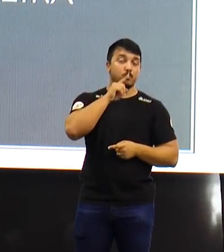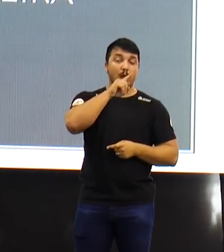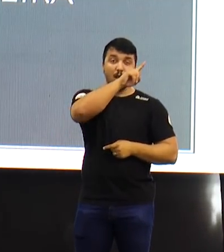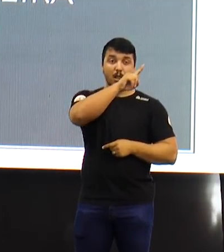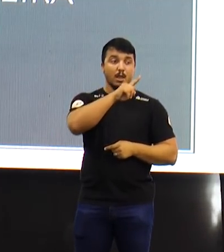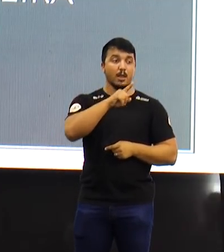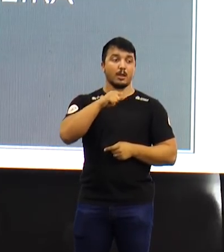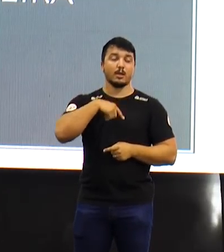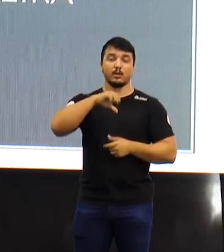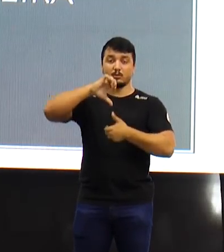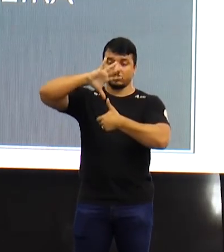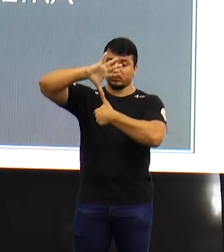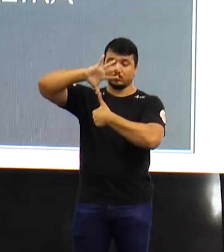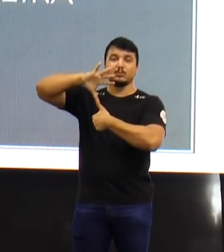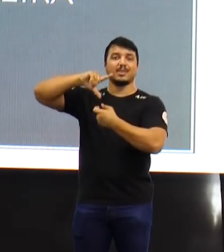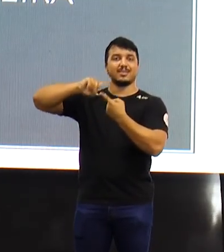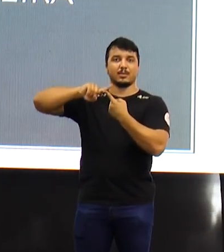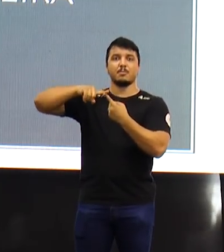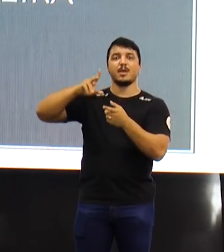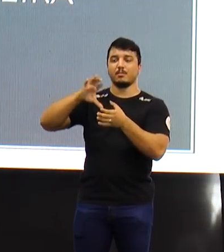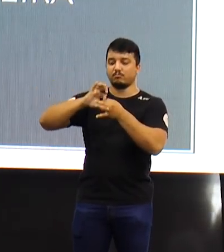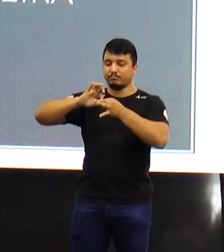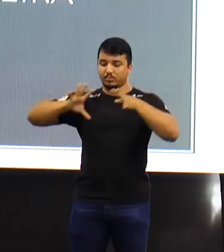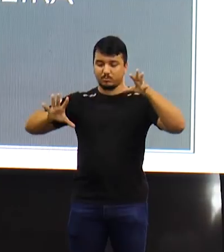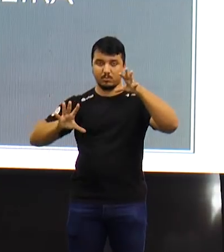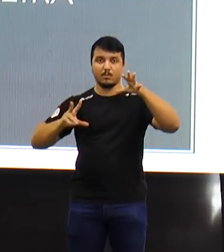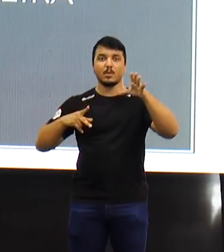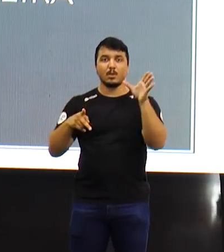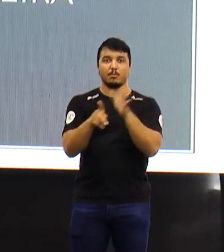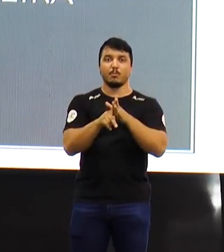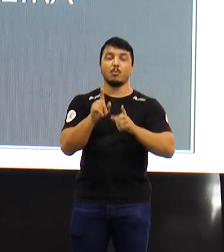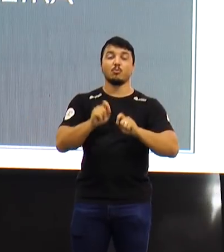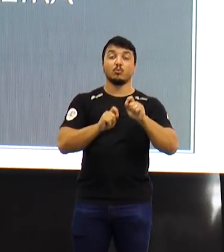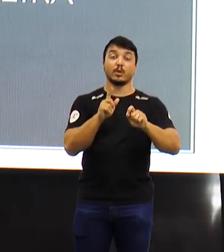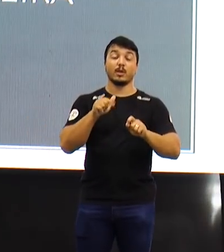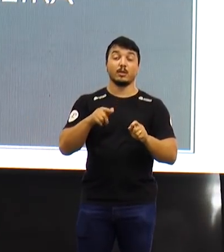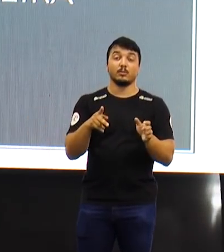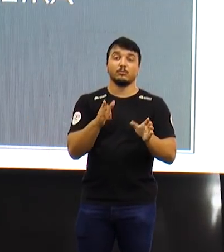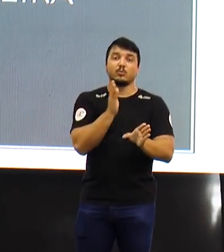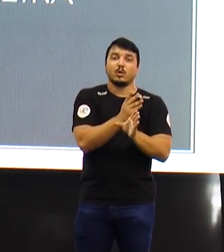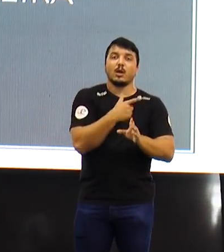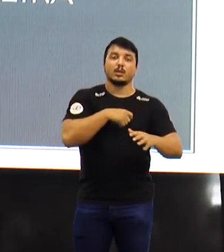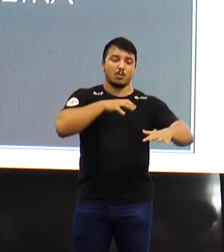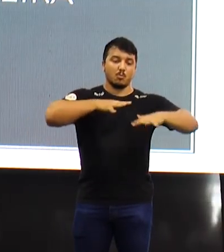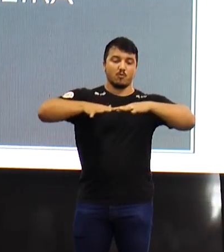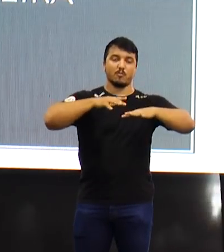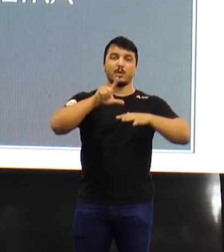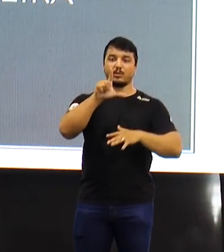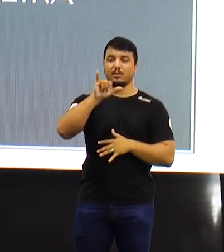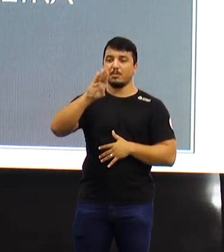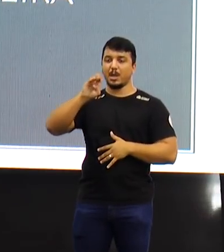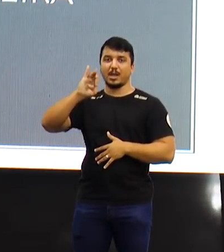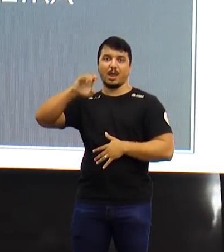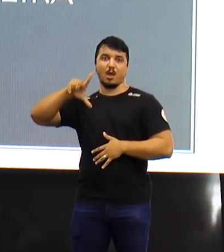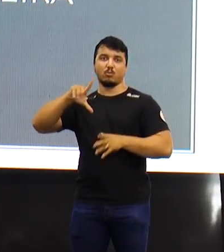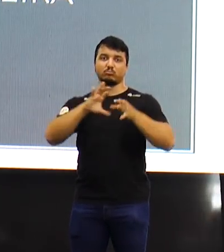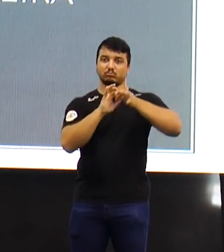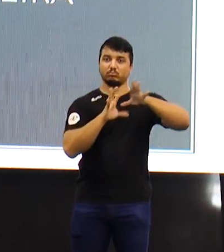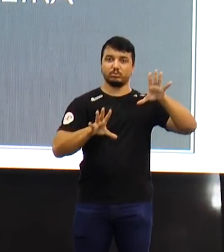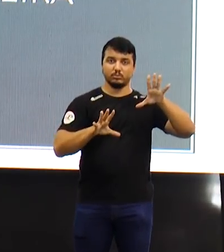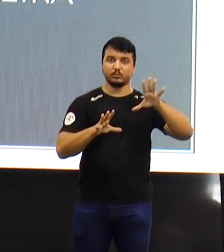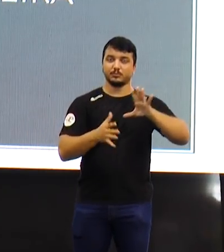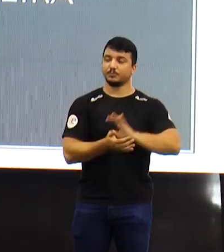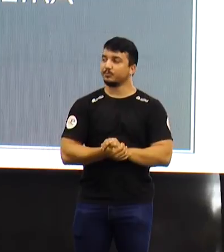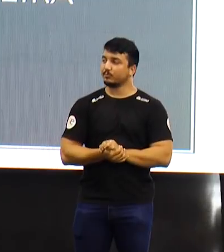América também faz parte do contexto das consequências dos movimentos liberais europeus. Está